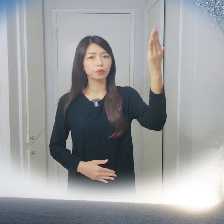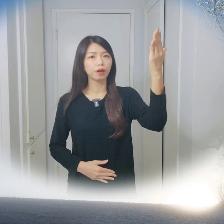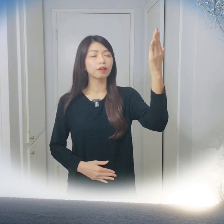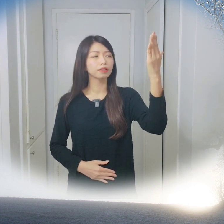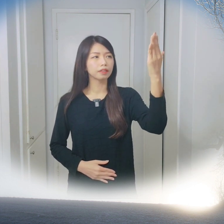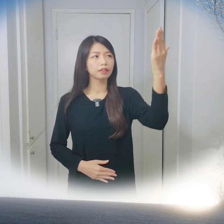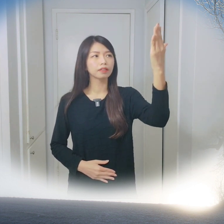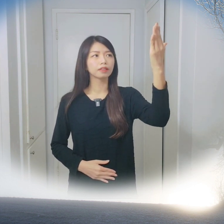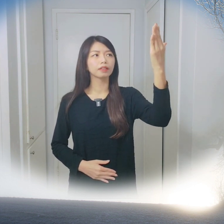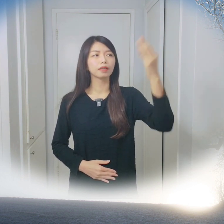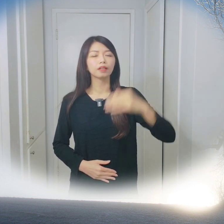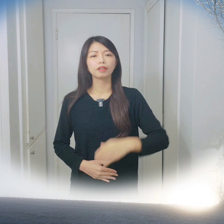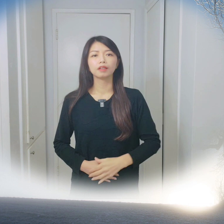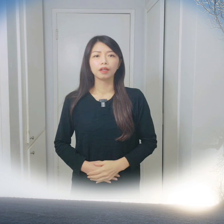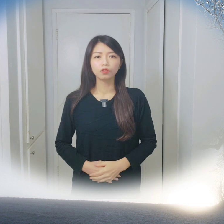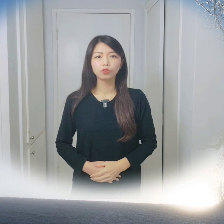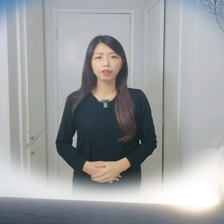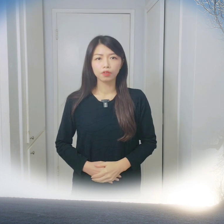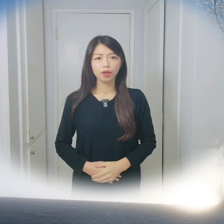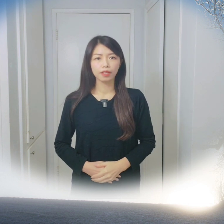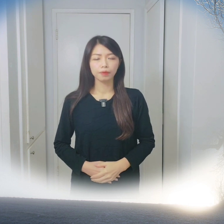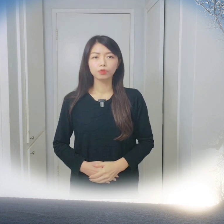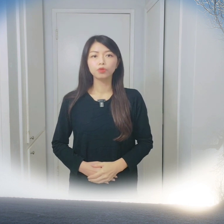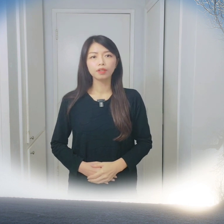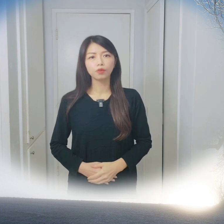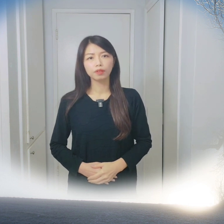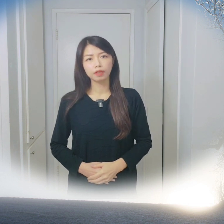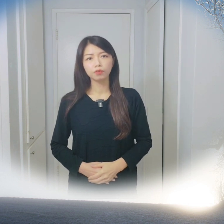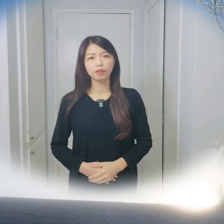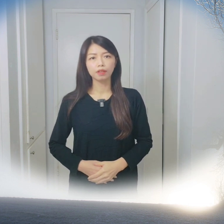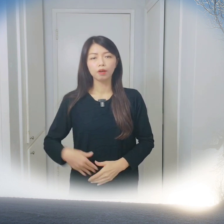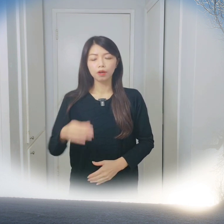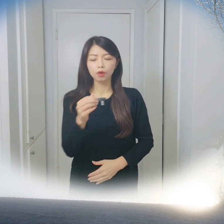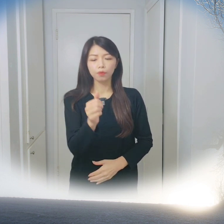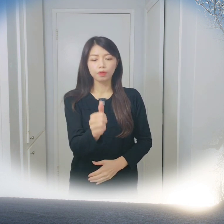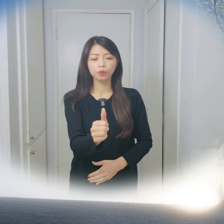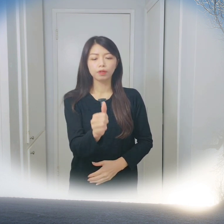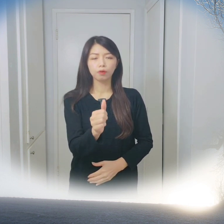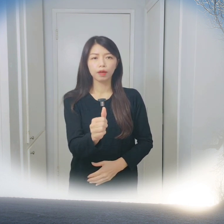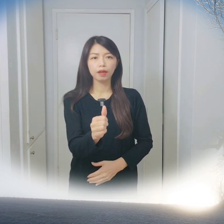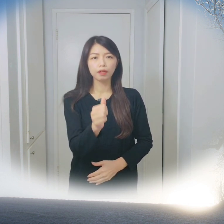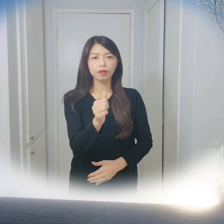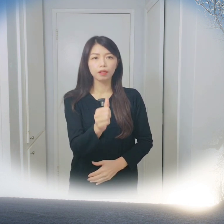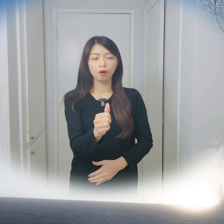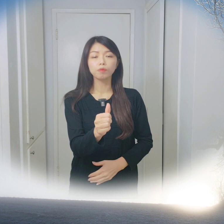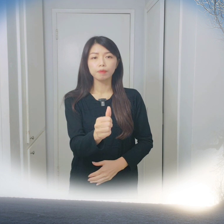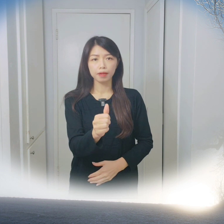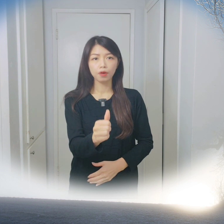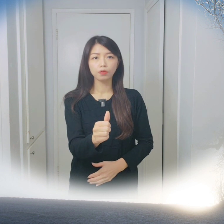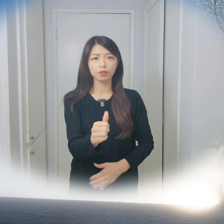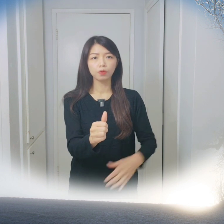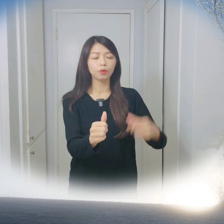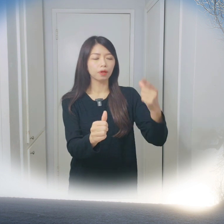쳐다봐 줬고요. 그는 구원의 주 하나님. 구원이라고 하는 뜻의 수어는요. 왼손은 이렇게